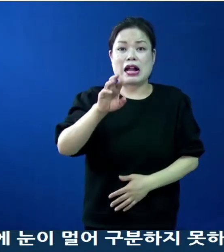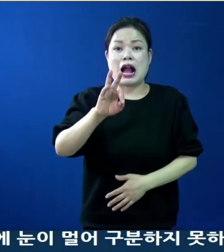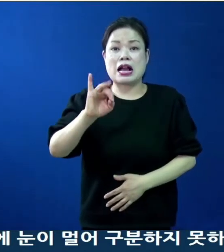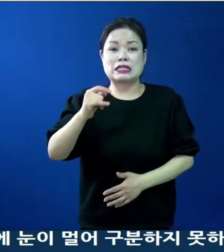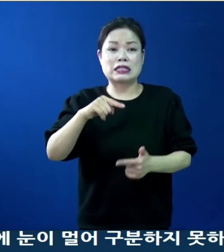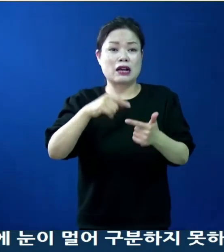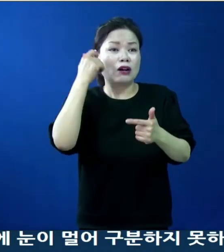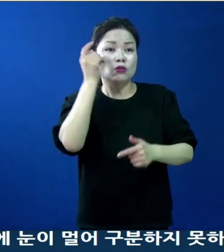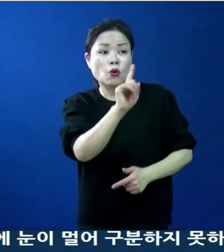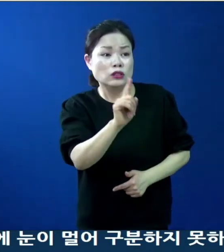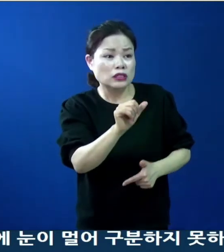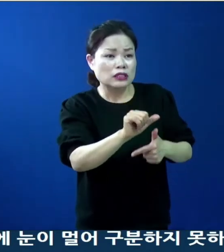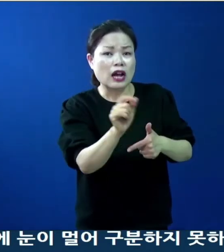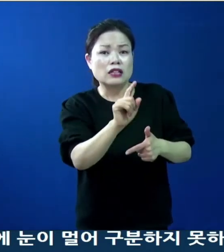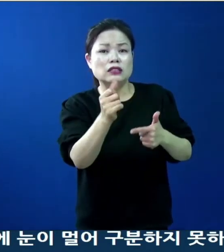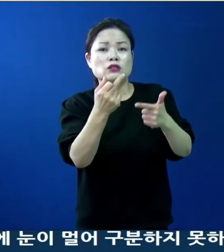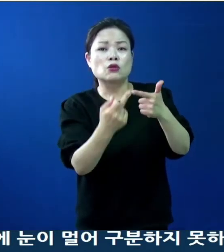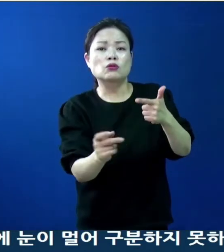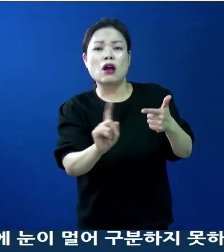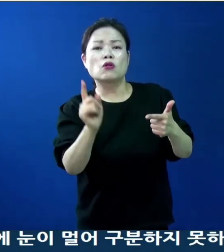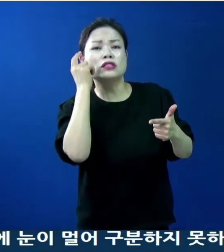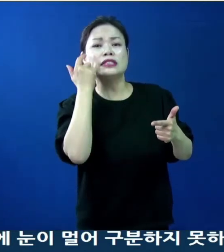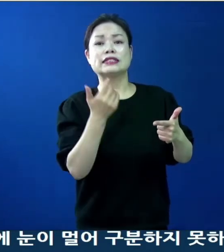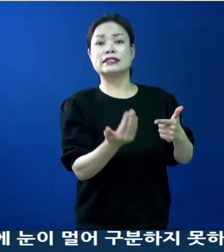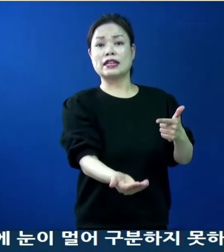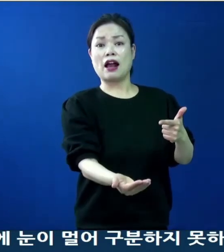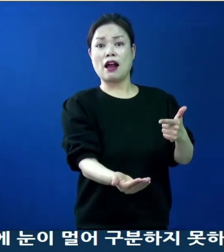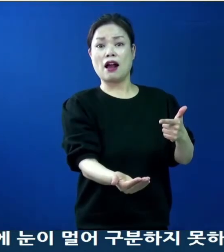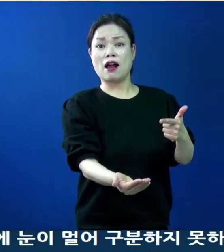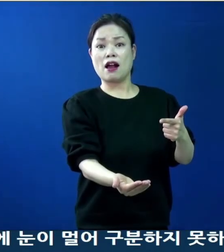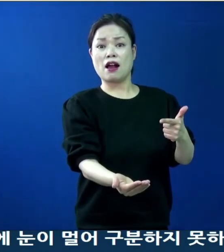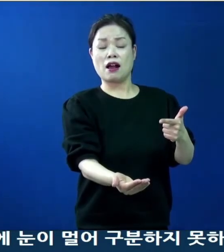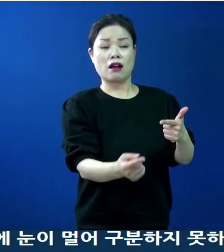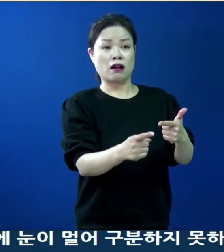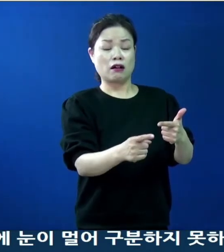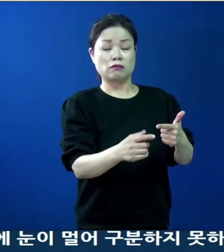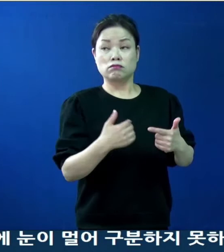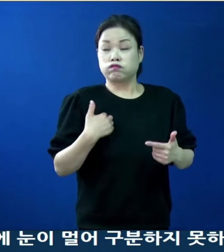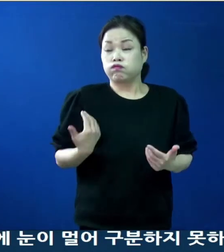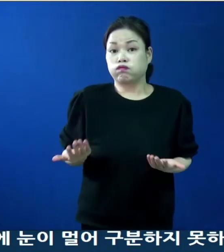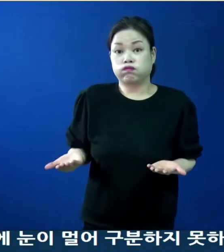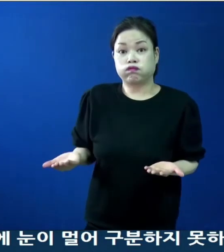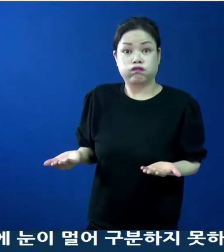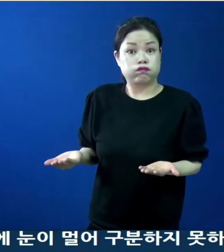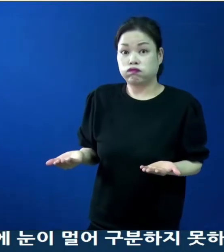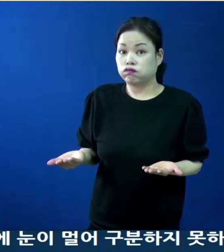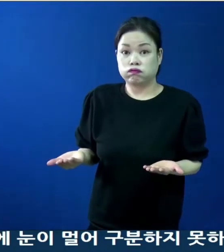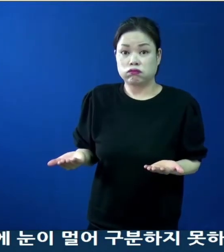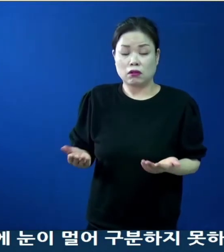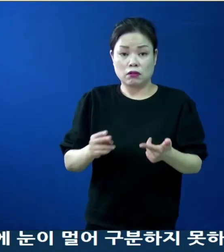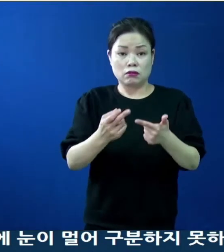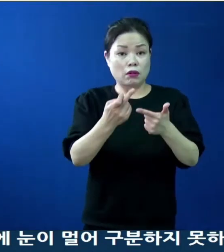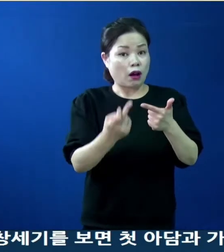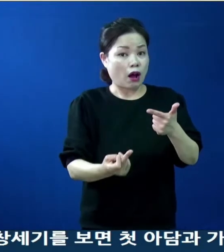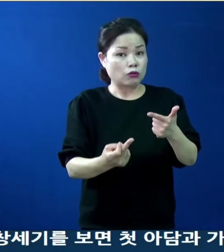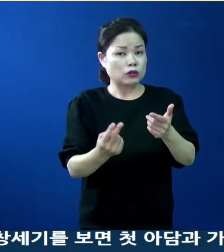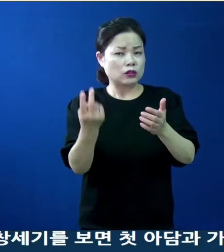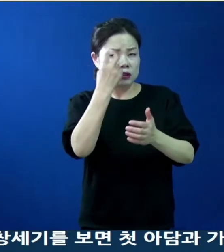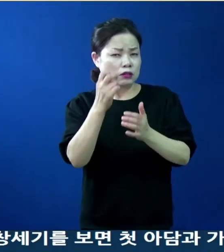가인아 내 아우 아벨이 어디 있느냐? 내가 알지 못합니다. 내가 아우를 지키는